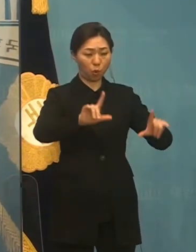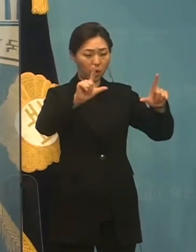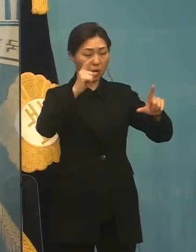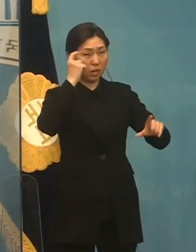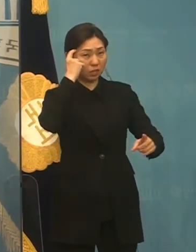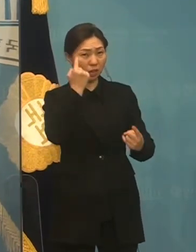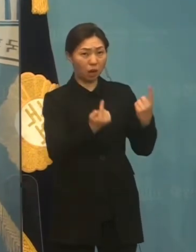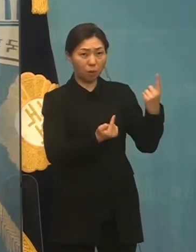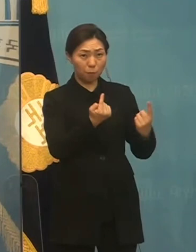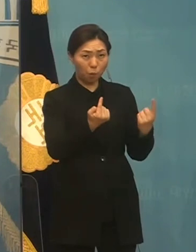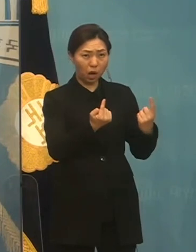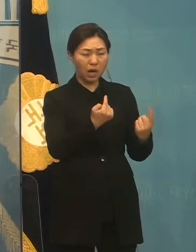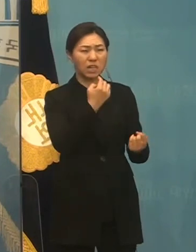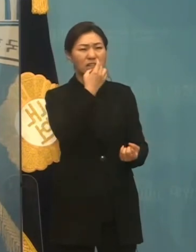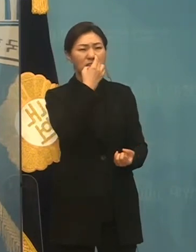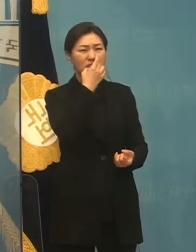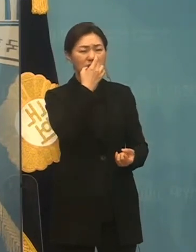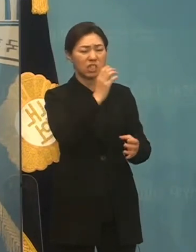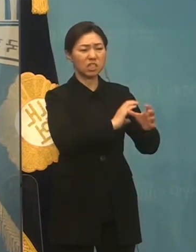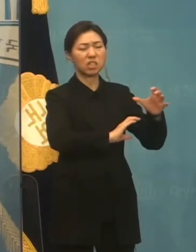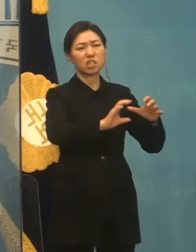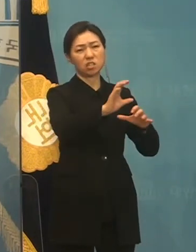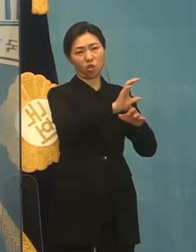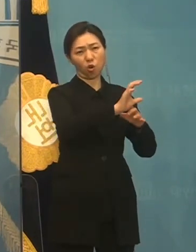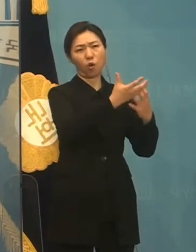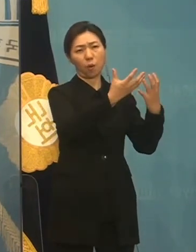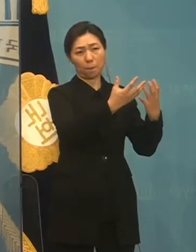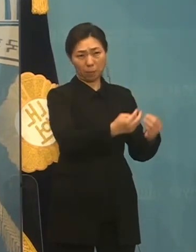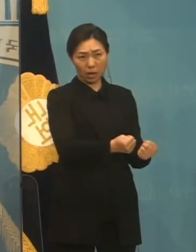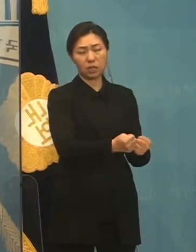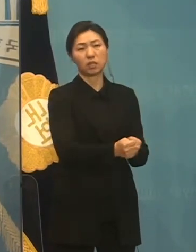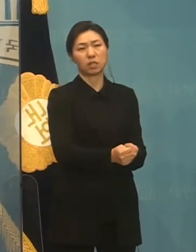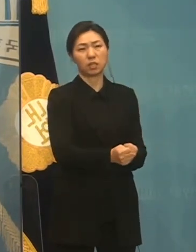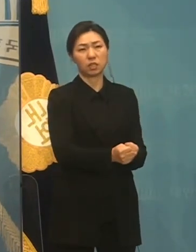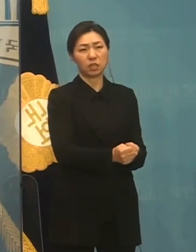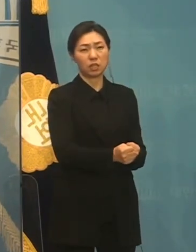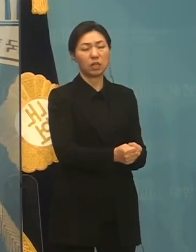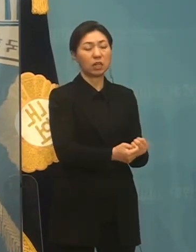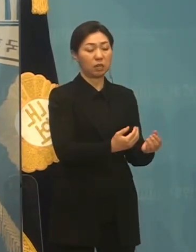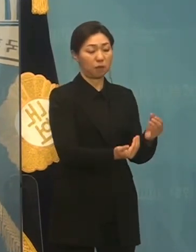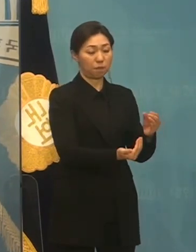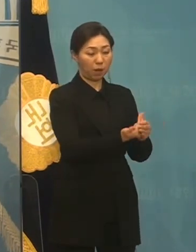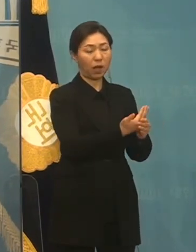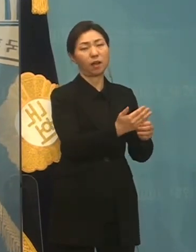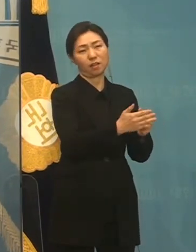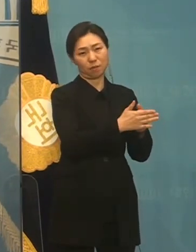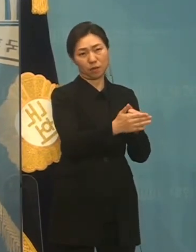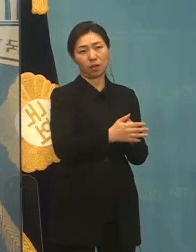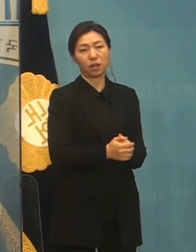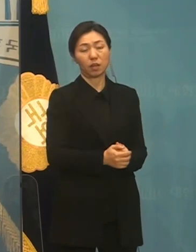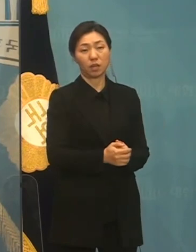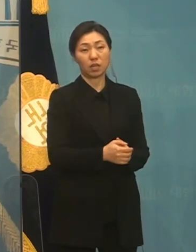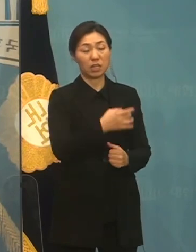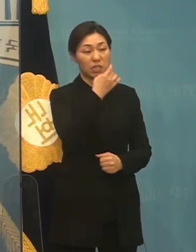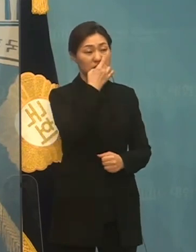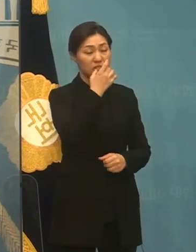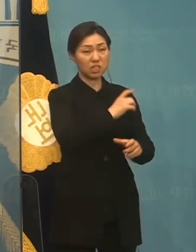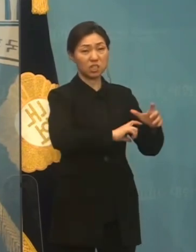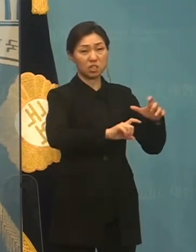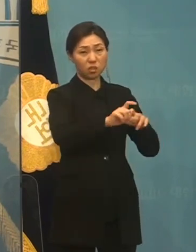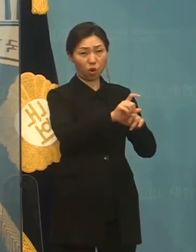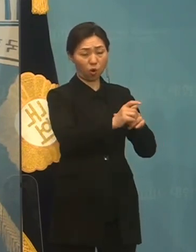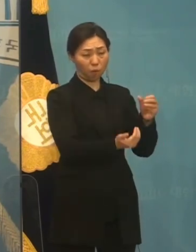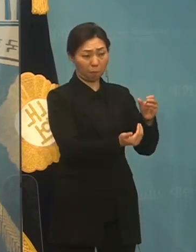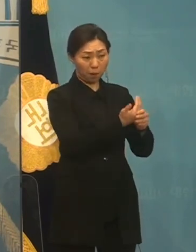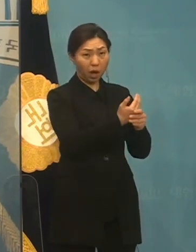수요량의 8.4%에 해당하는 27만 톤의 초과 생산량 때문입니다. 풍년이 들면 오히려 수심이